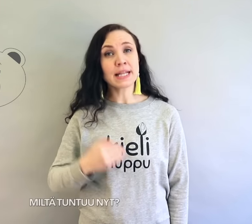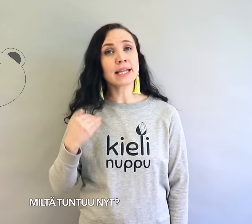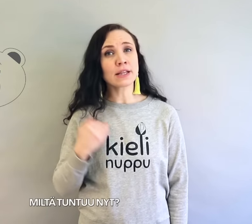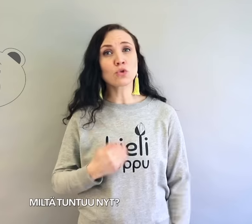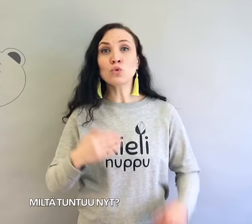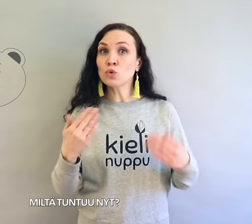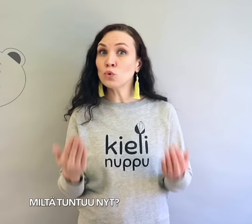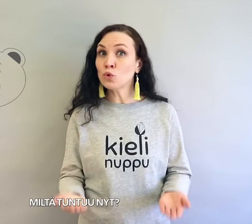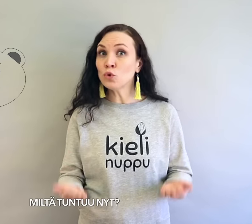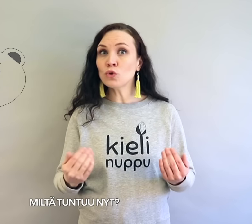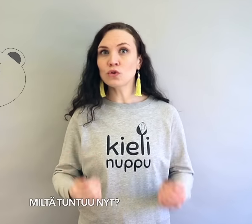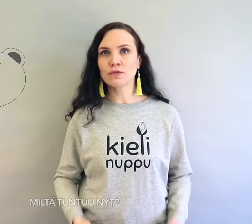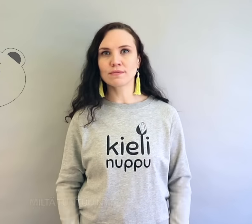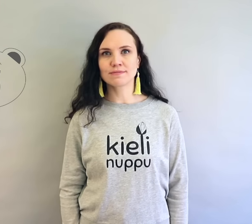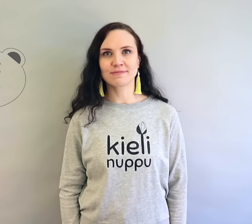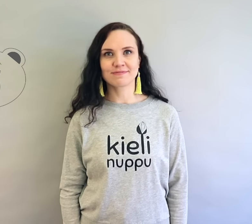Miltä tuntuu nyt?